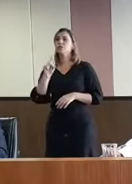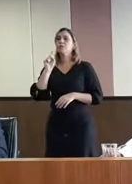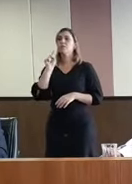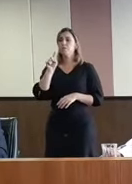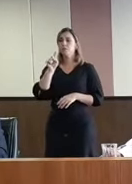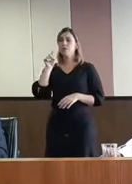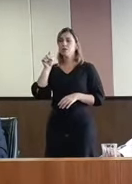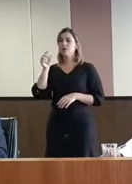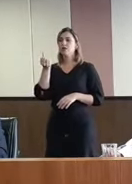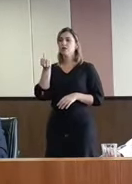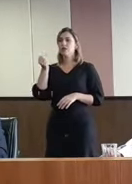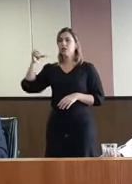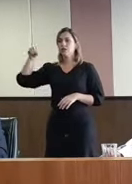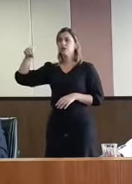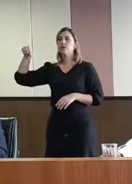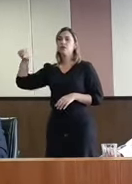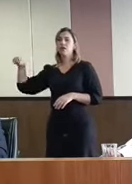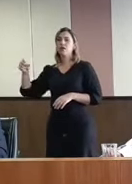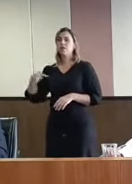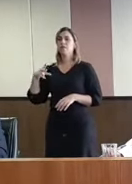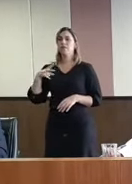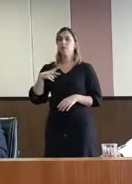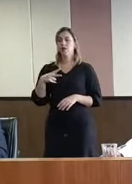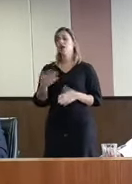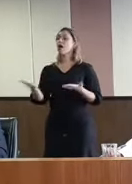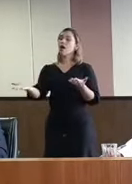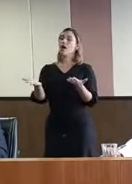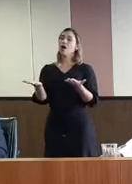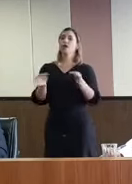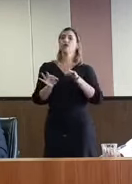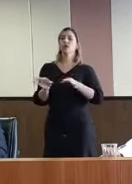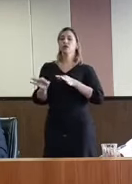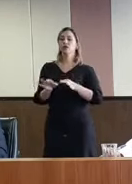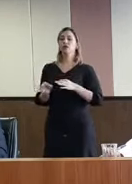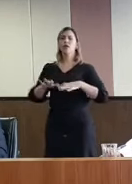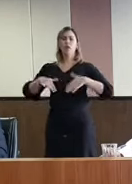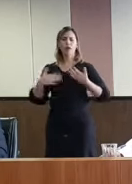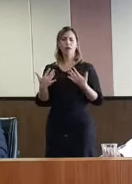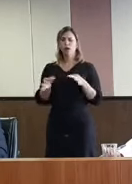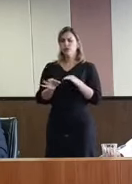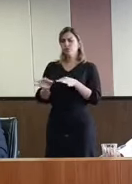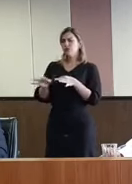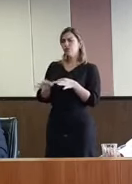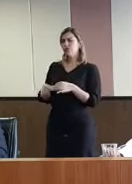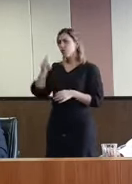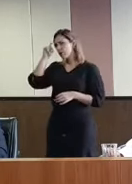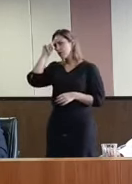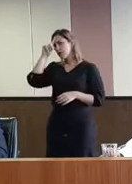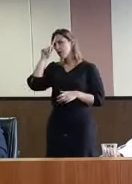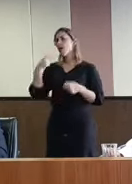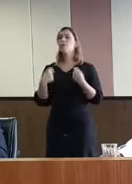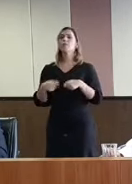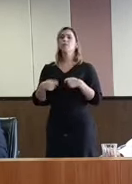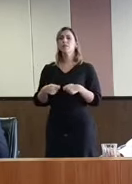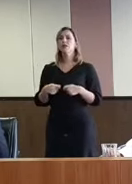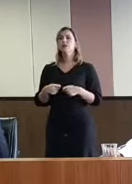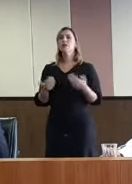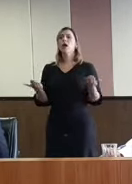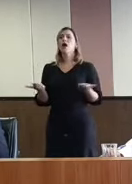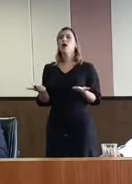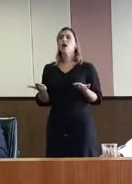que estamos fazendo nesse momento é terminando uma compilação de qual é a estrutura hospitalar que será disponibilizada